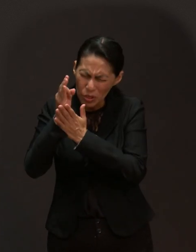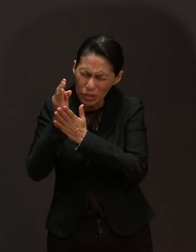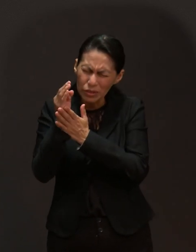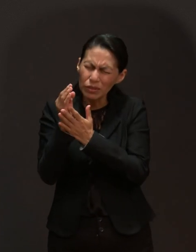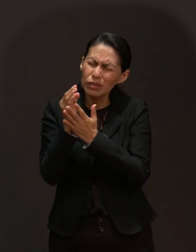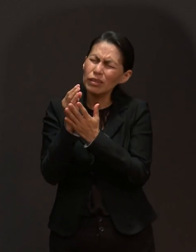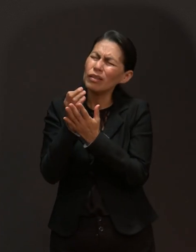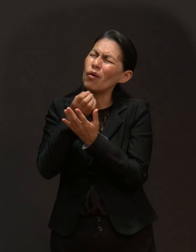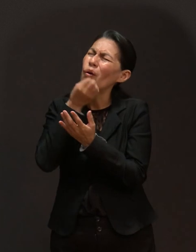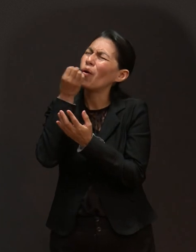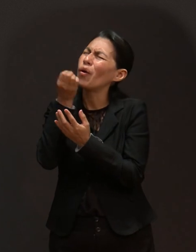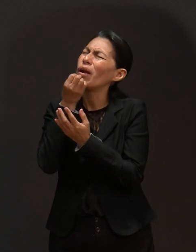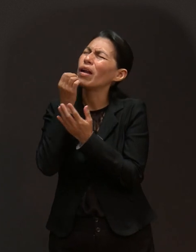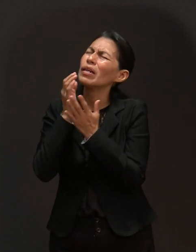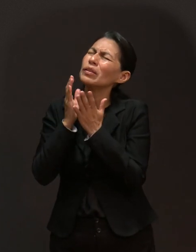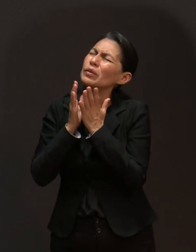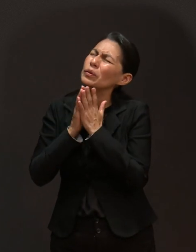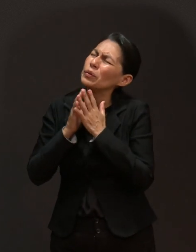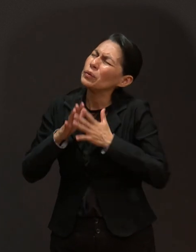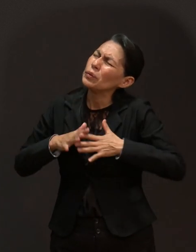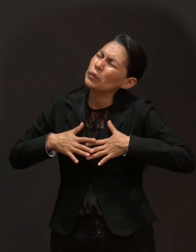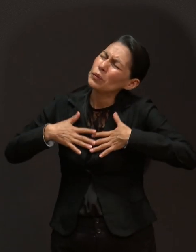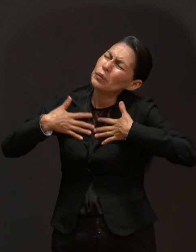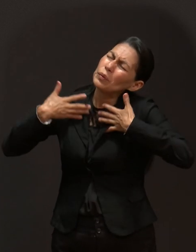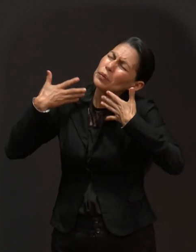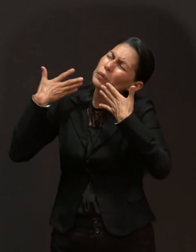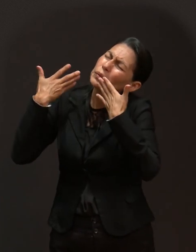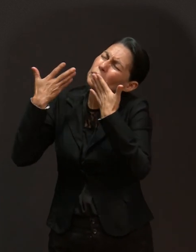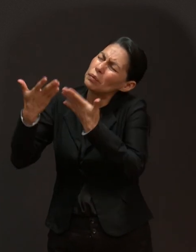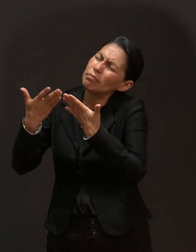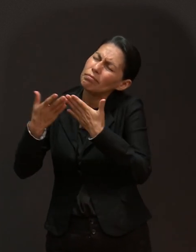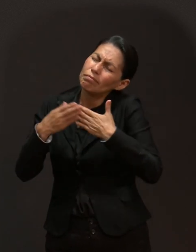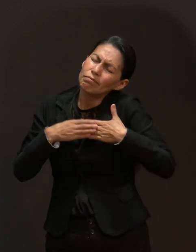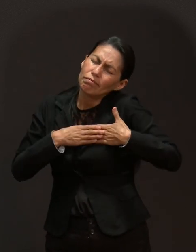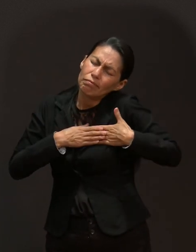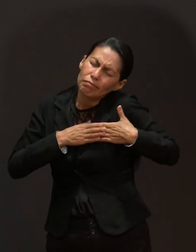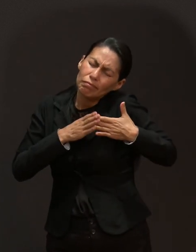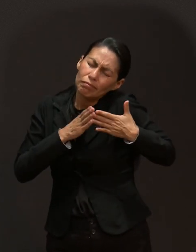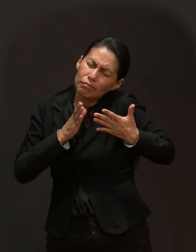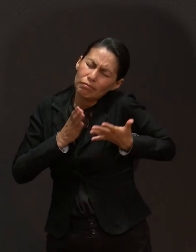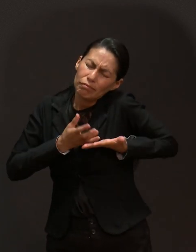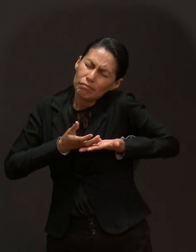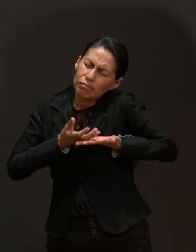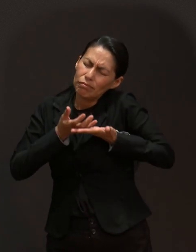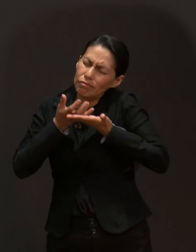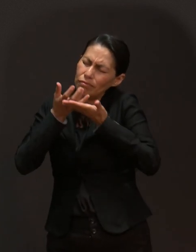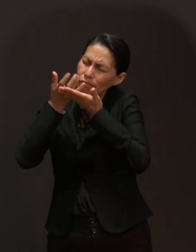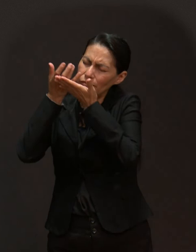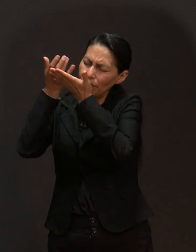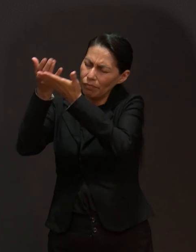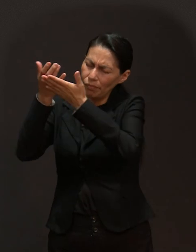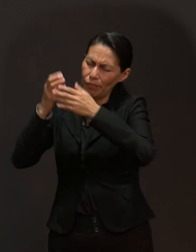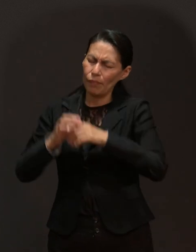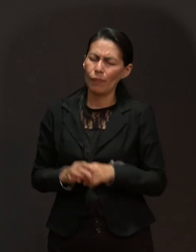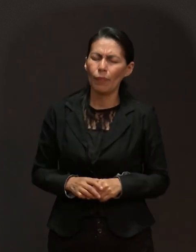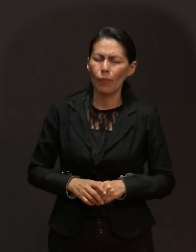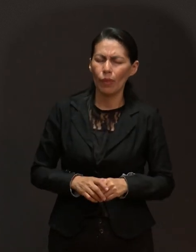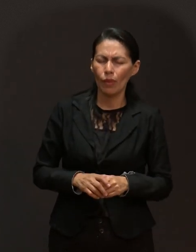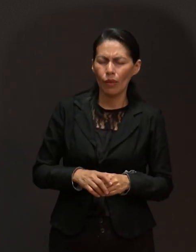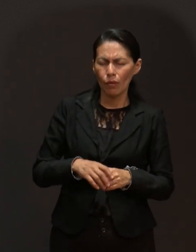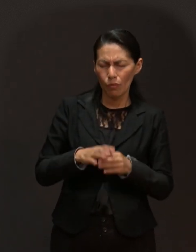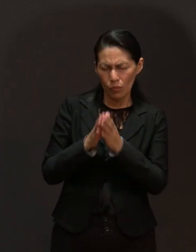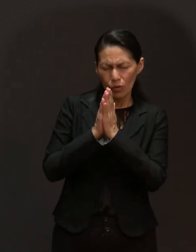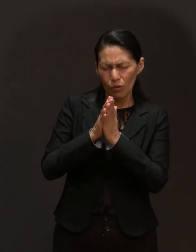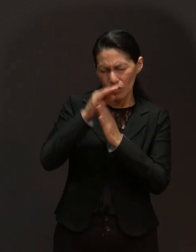clamarte A ti en cada momento Sin duda Padre mío Sin ti no somos nada Y queremos hoy